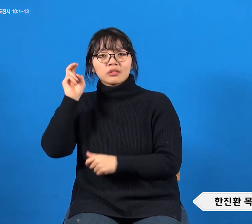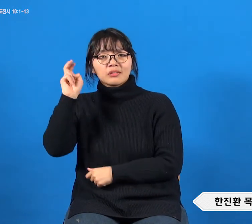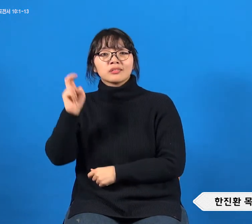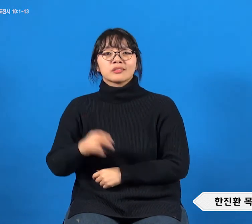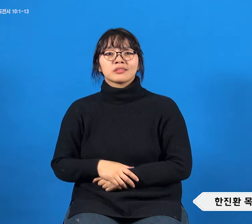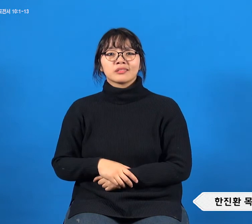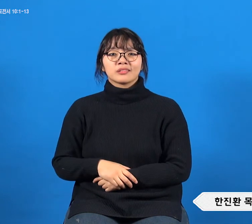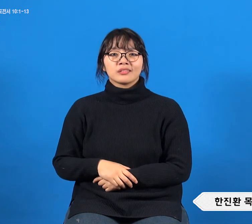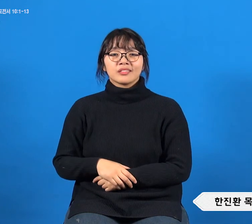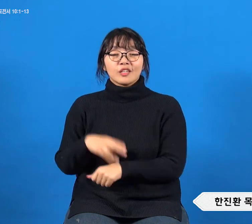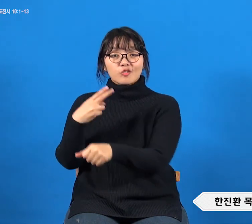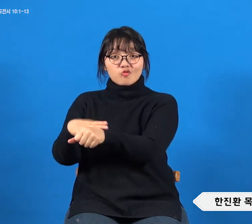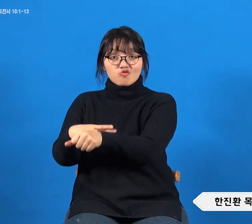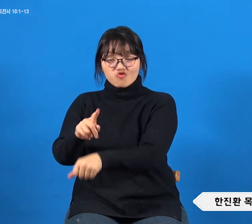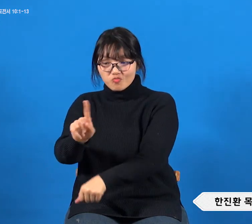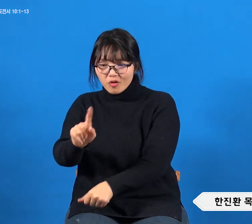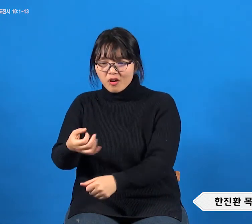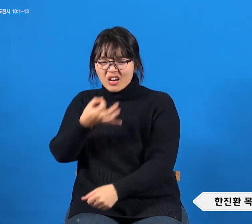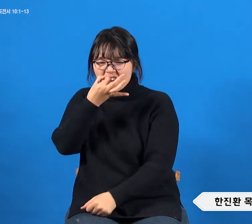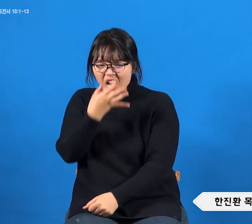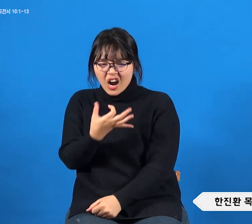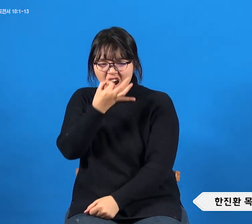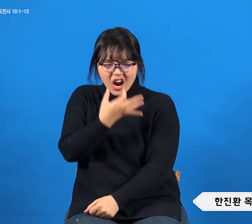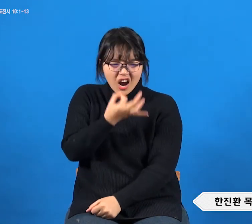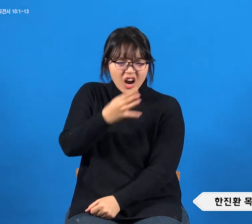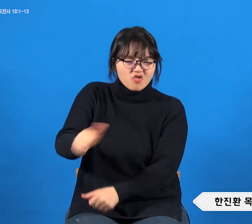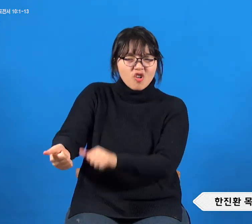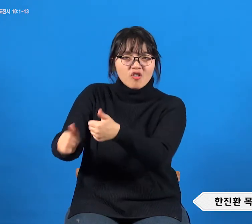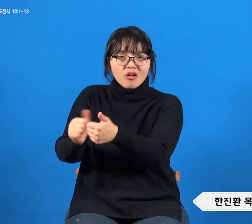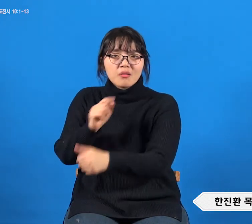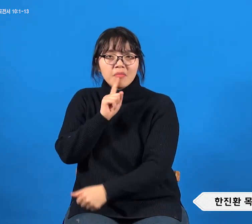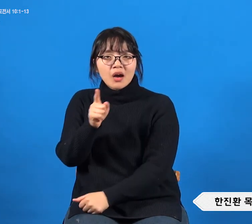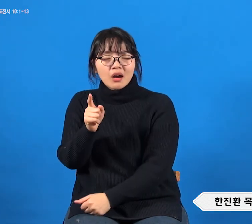다 과로사로 빨리 죽는다고 하는데 그럴지도 모릅니다.